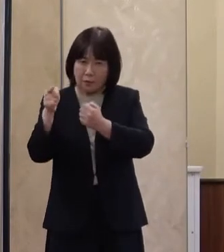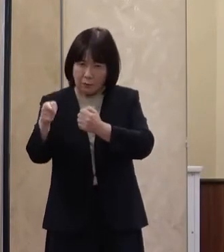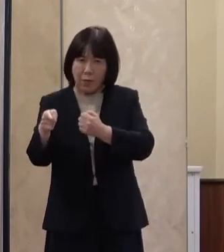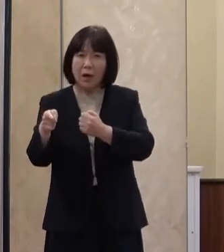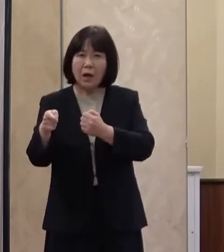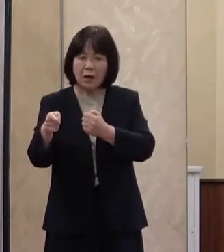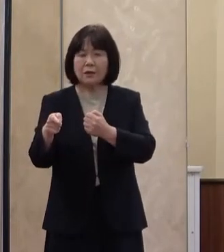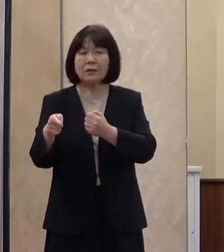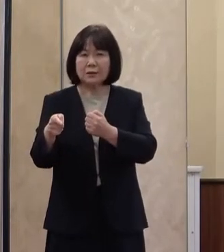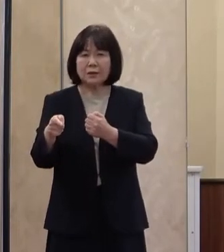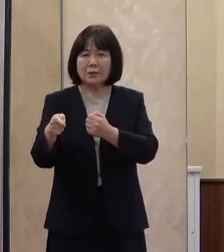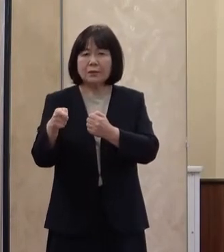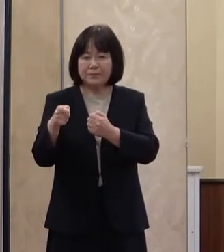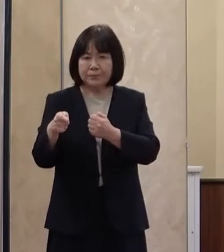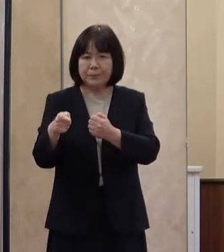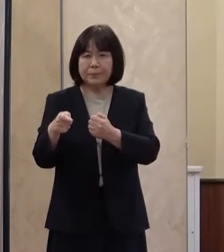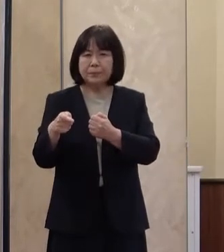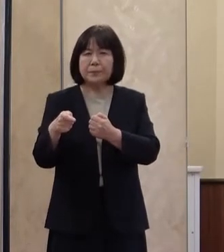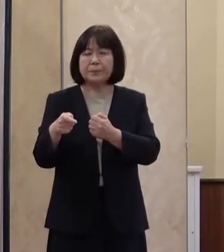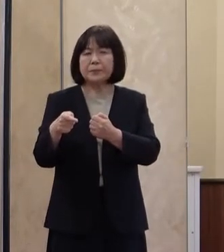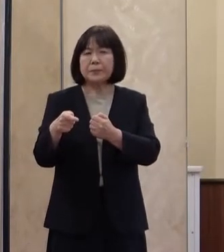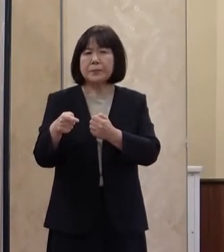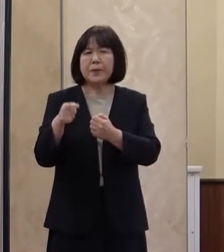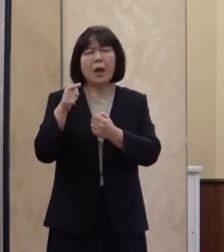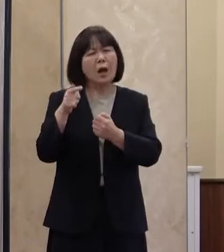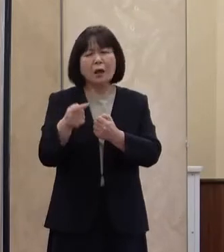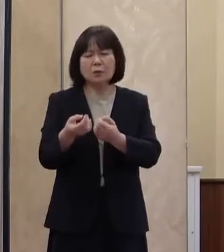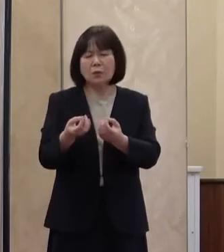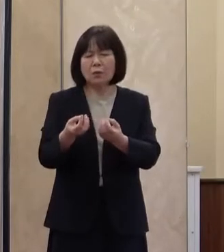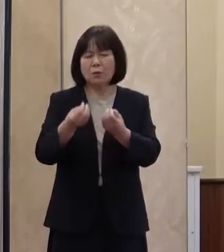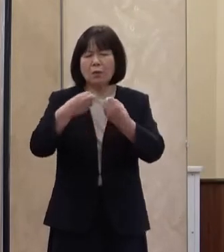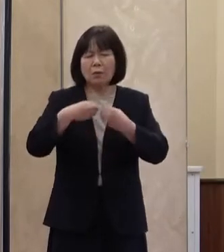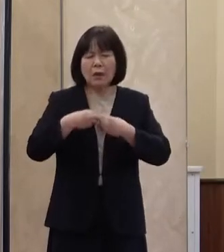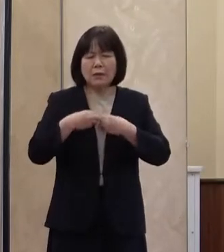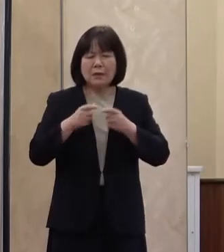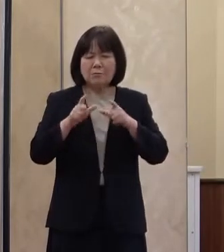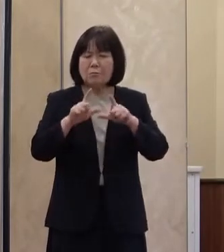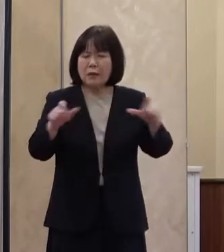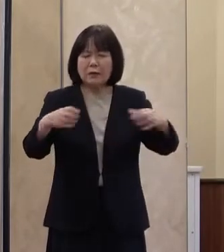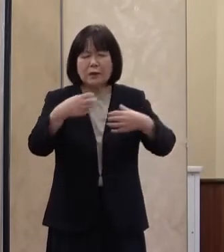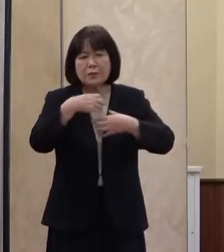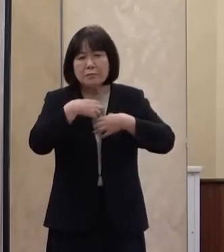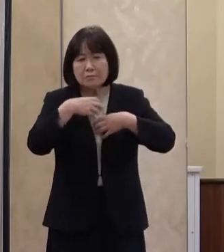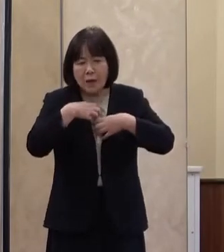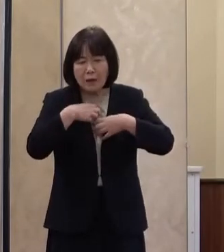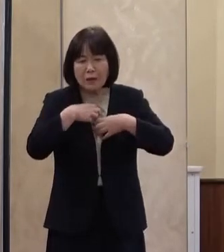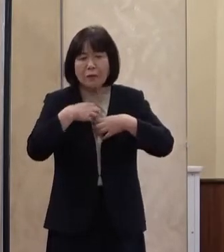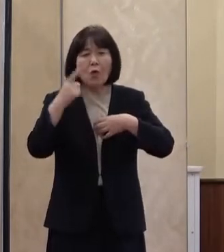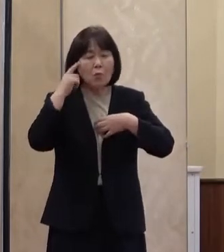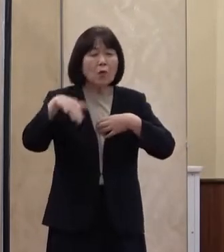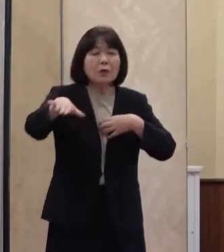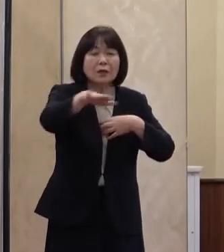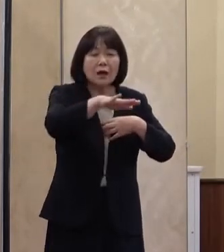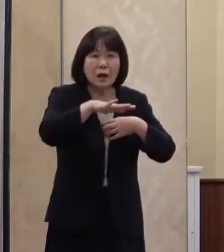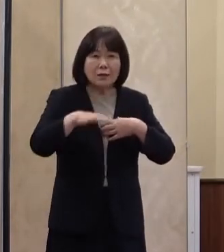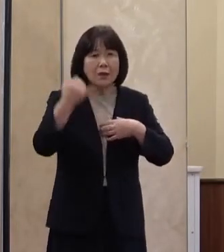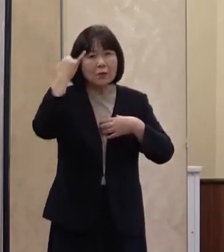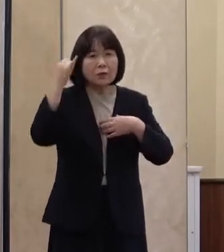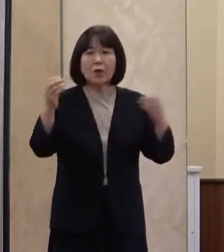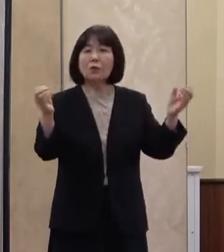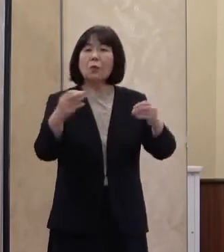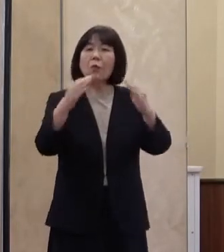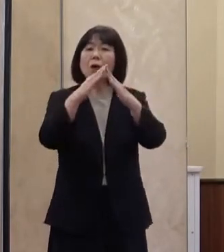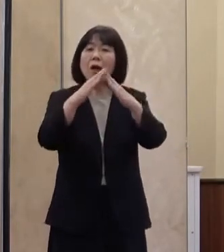そういったグループ、どうしてもこれがどうも感染が広がりそうだというグループの皆さんとの意見交換会という